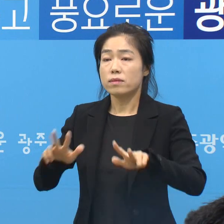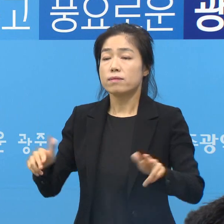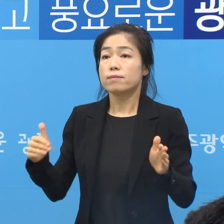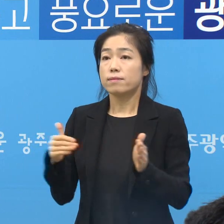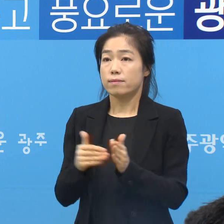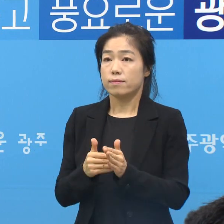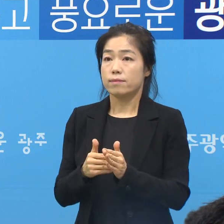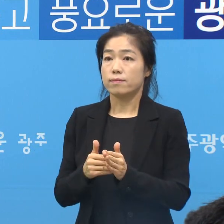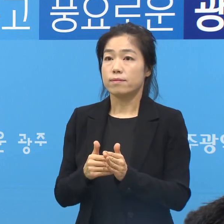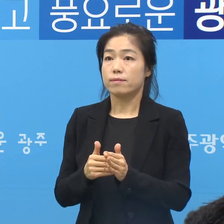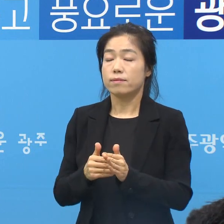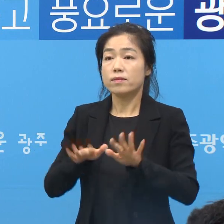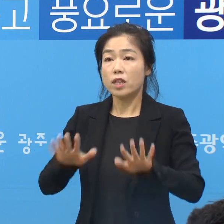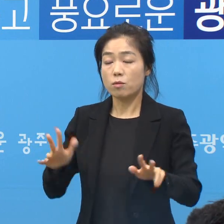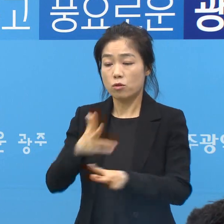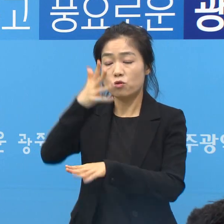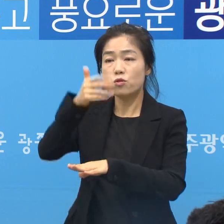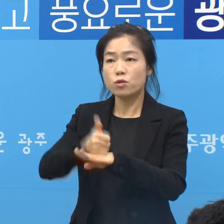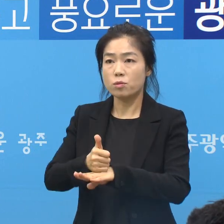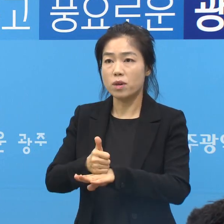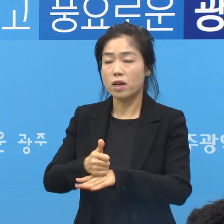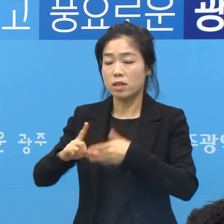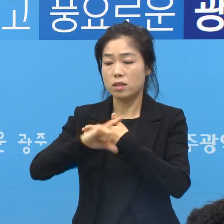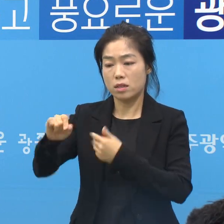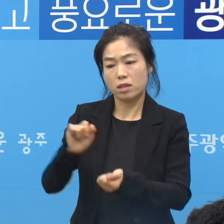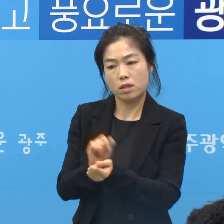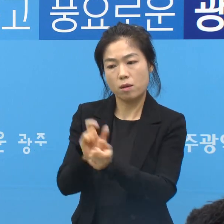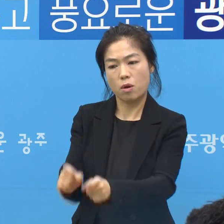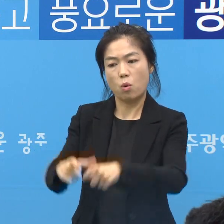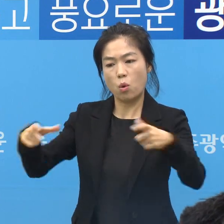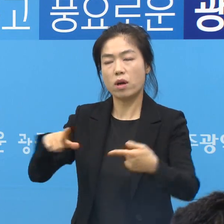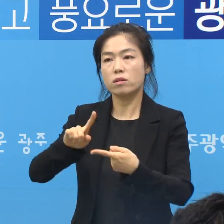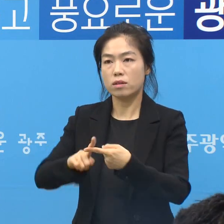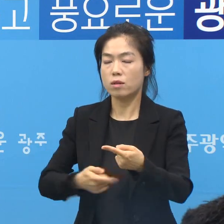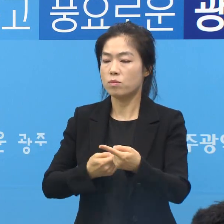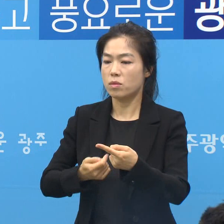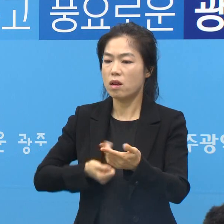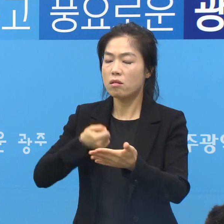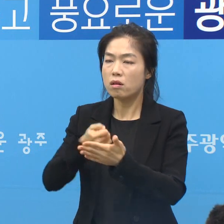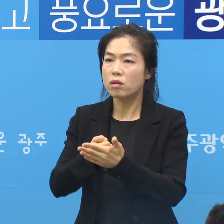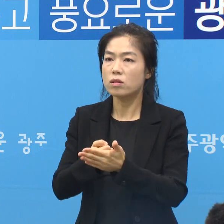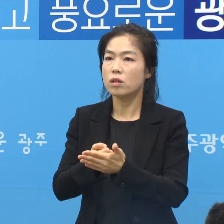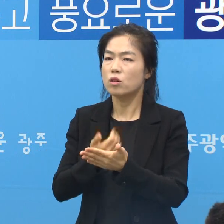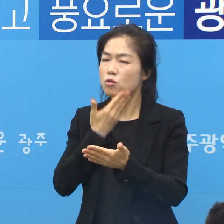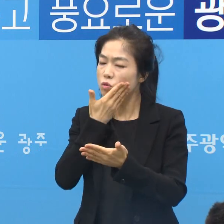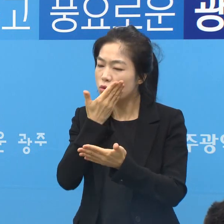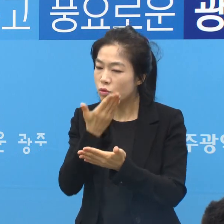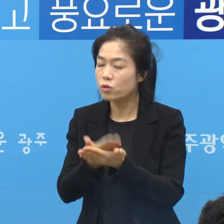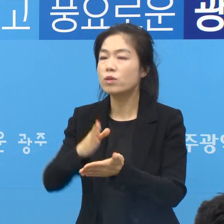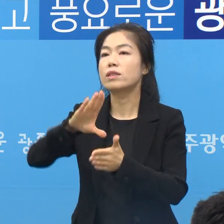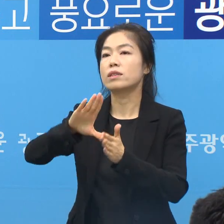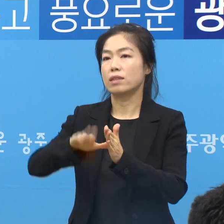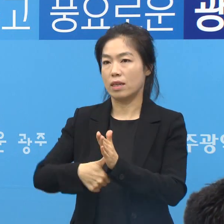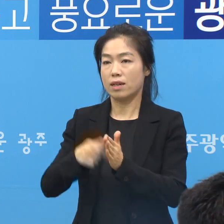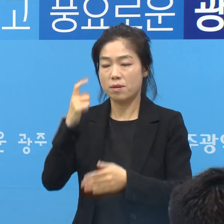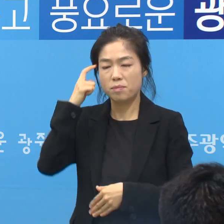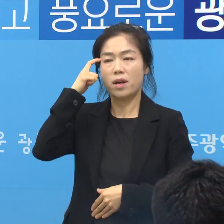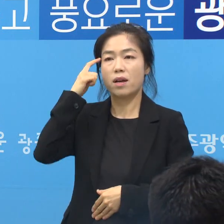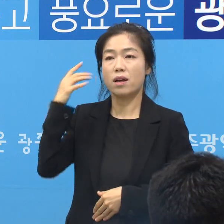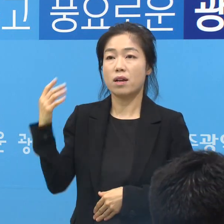지금까지 이번 주말이 지역감염 확산 여부를 결정짓는 분수령이라는